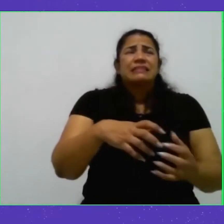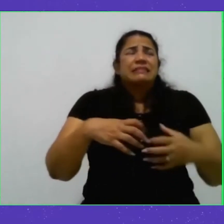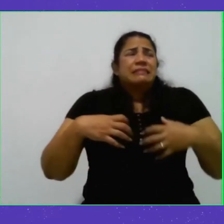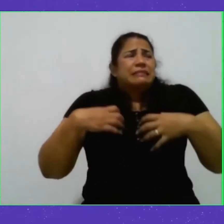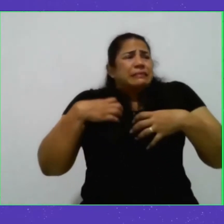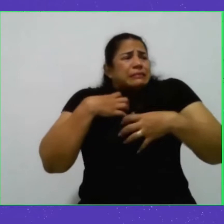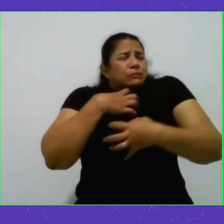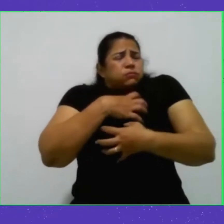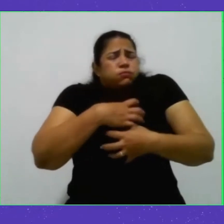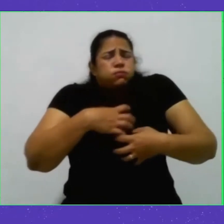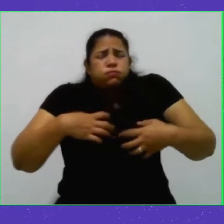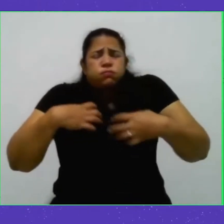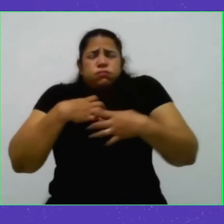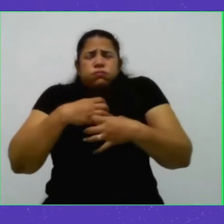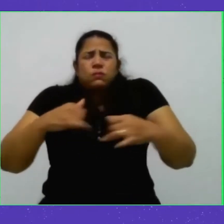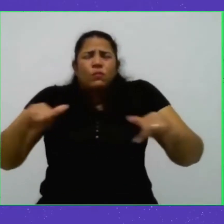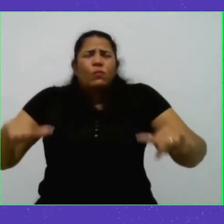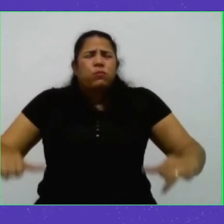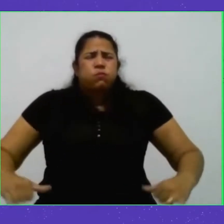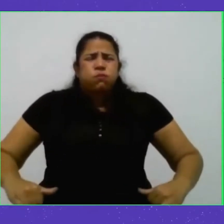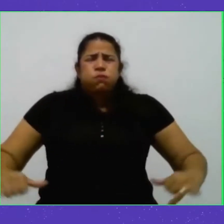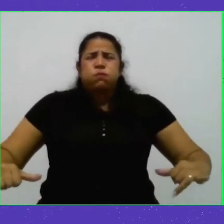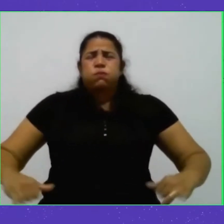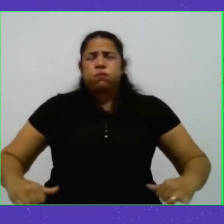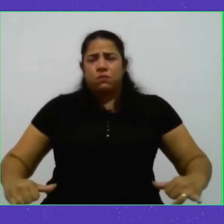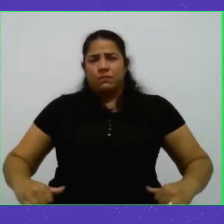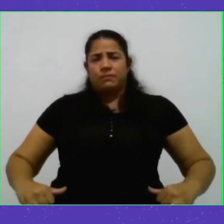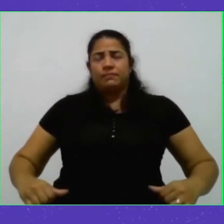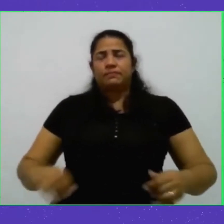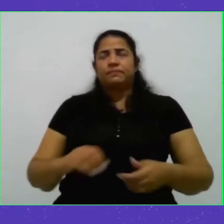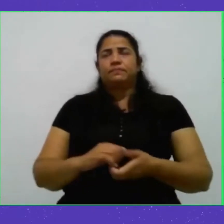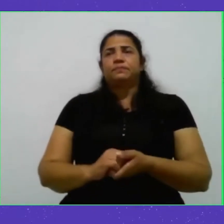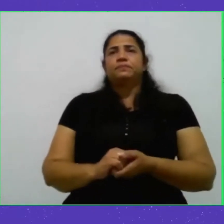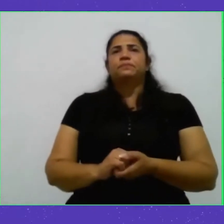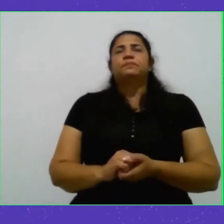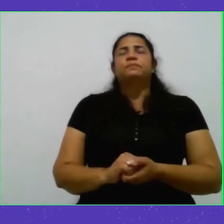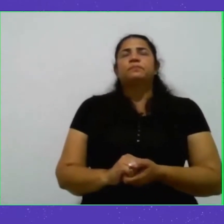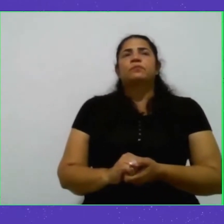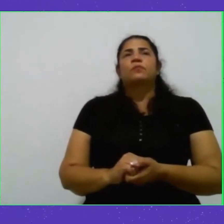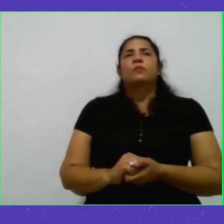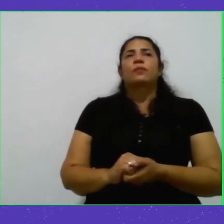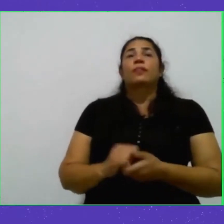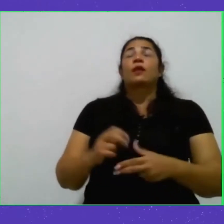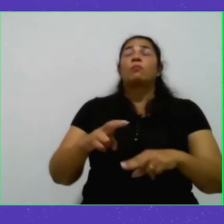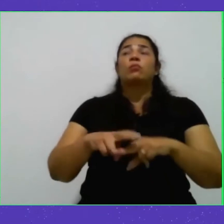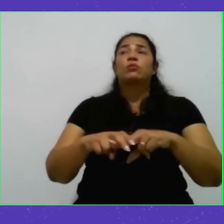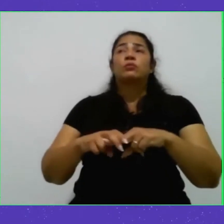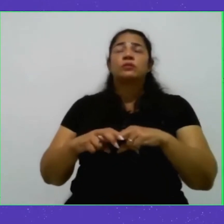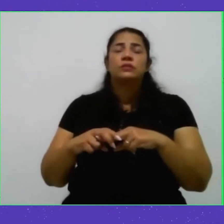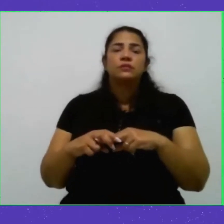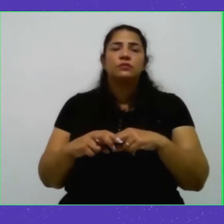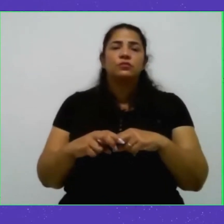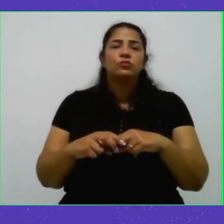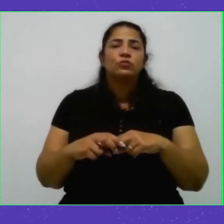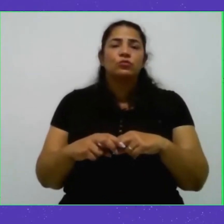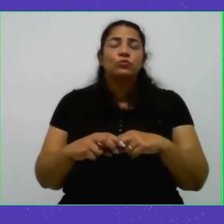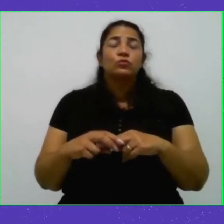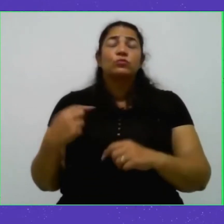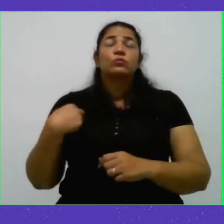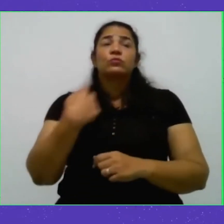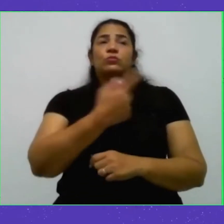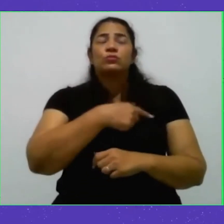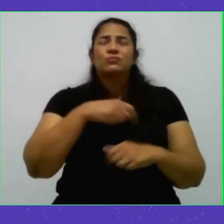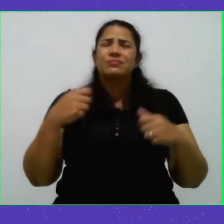Por isso nós temos sido ajudados, irmãos. Esse sentimento profundo do Senhor, de amor, de